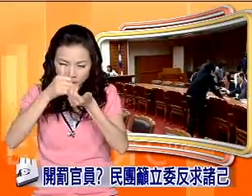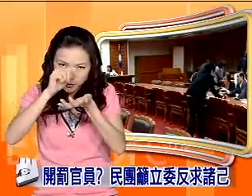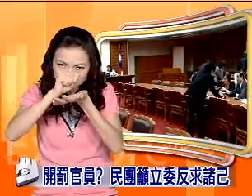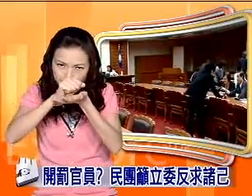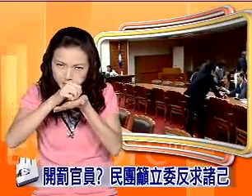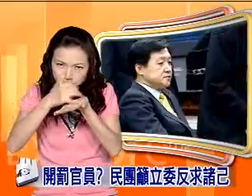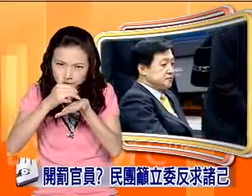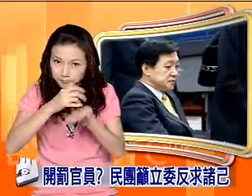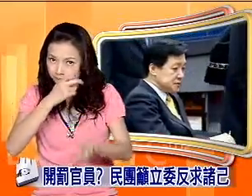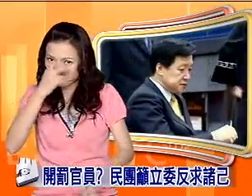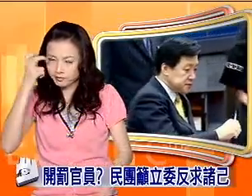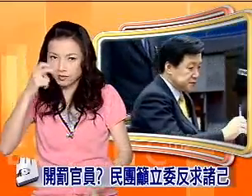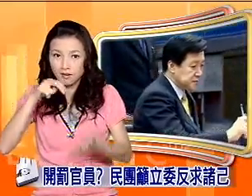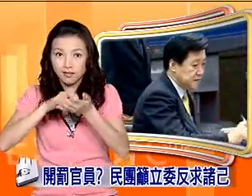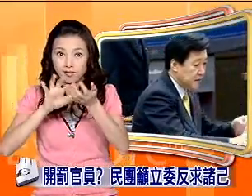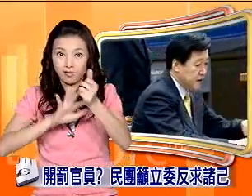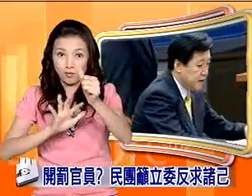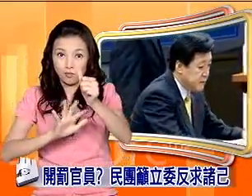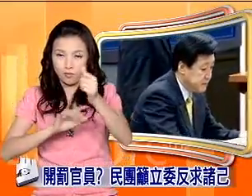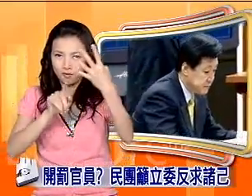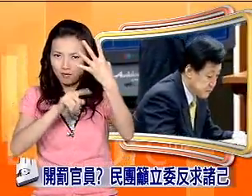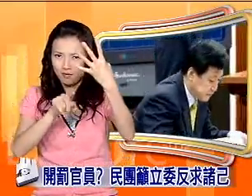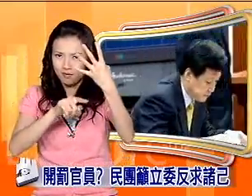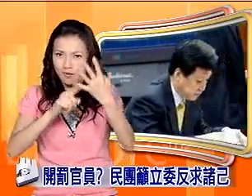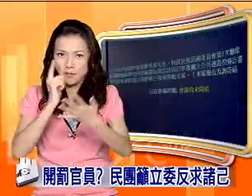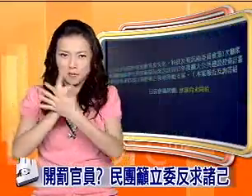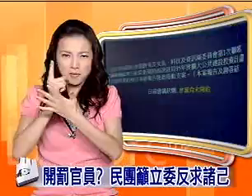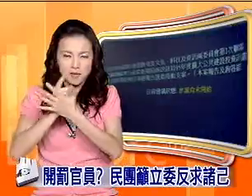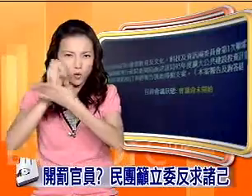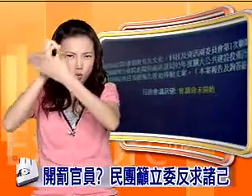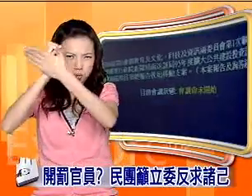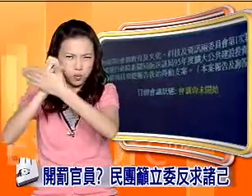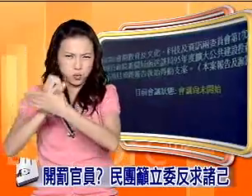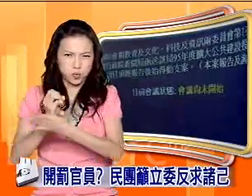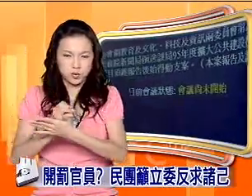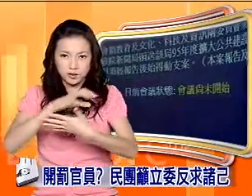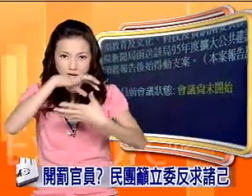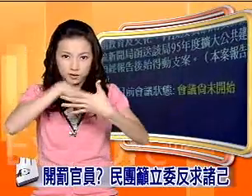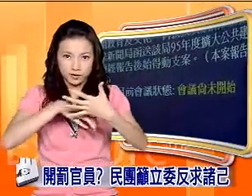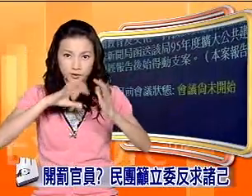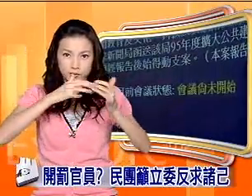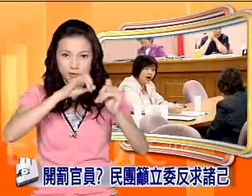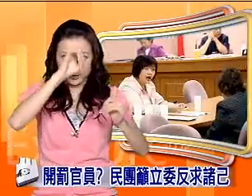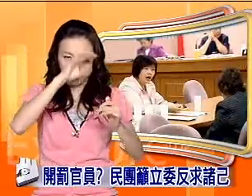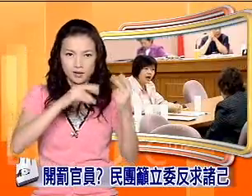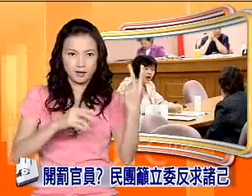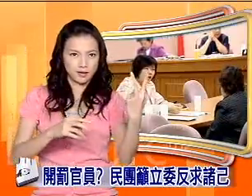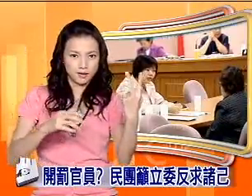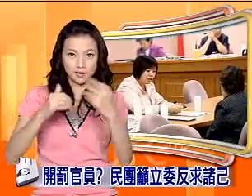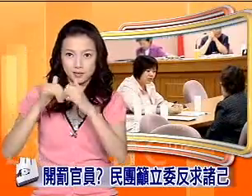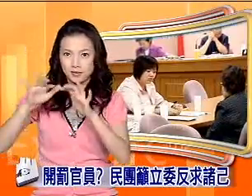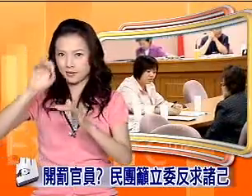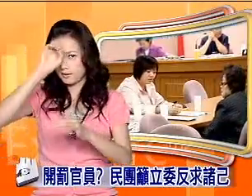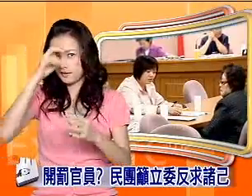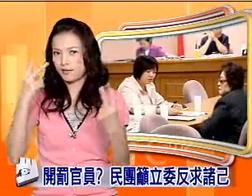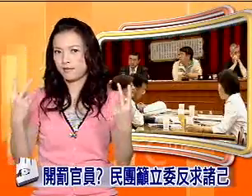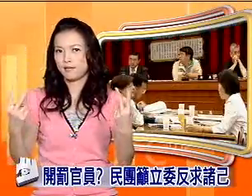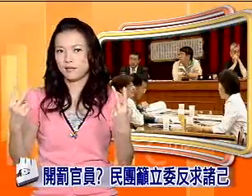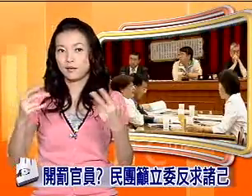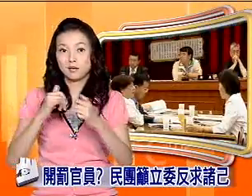有4名立委出席率挂零，国民党以及民进党立委各有2个人。有民间团体就反